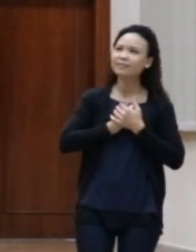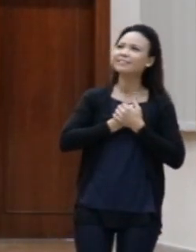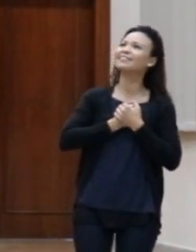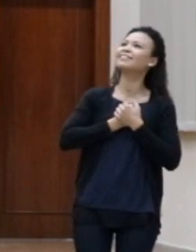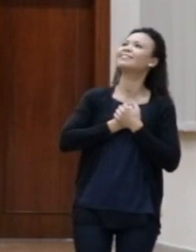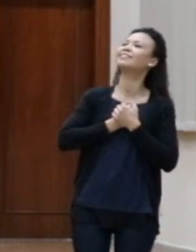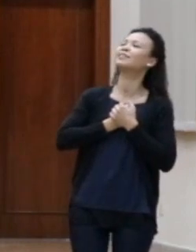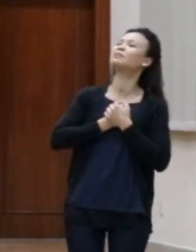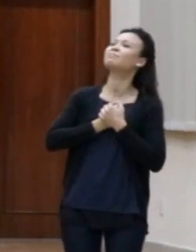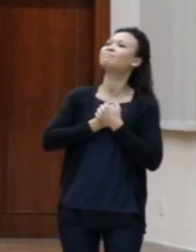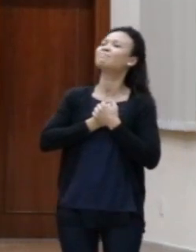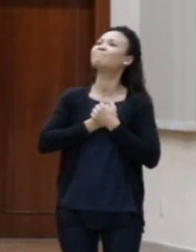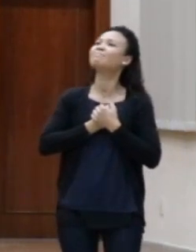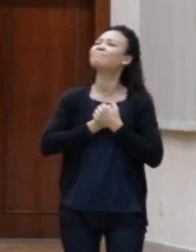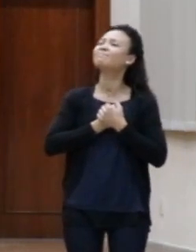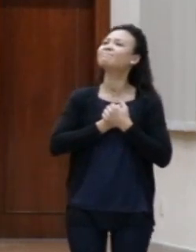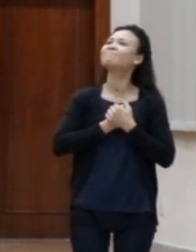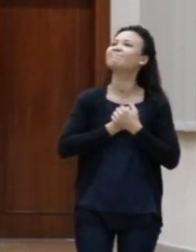salvação.